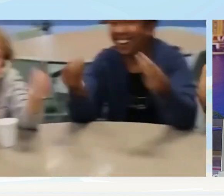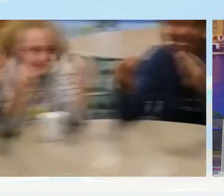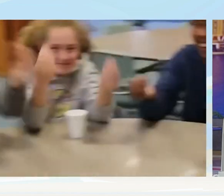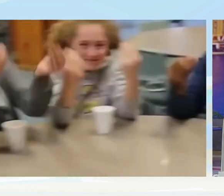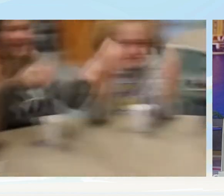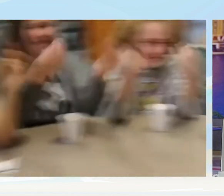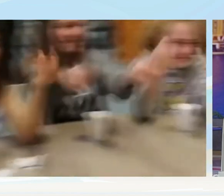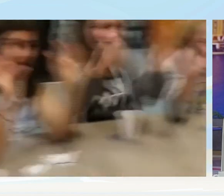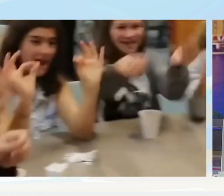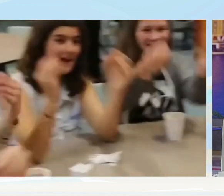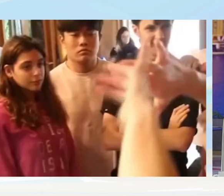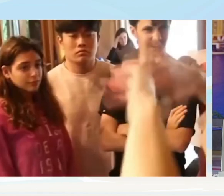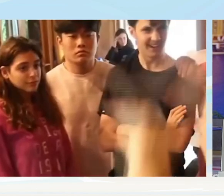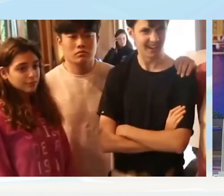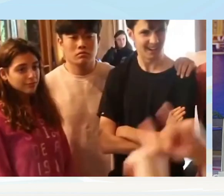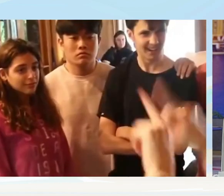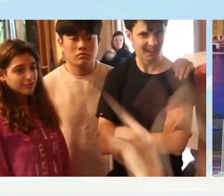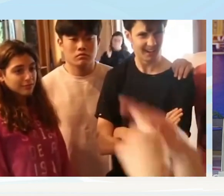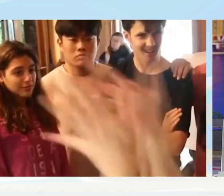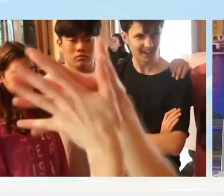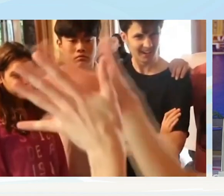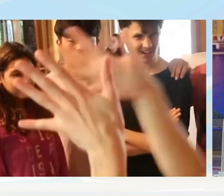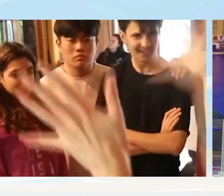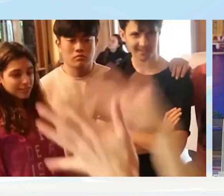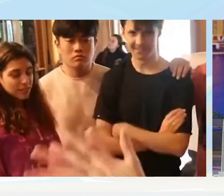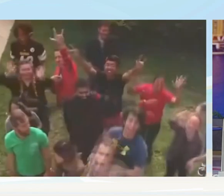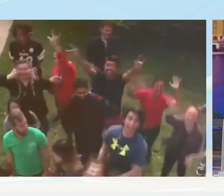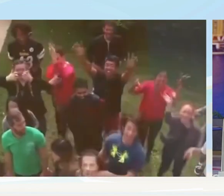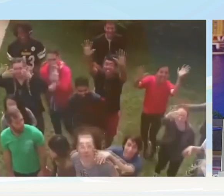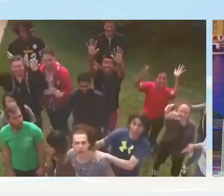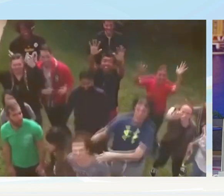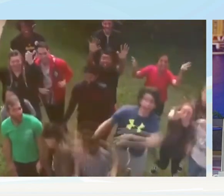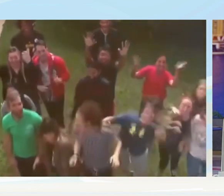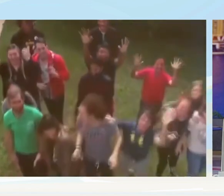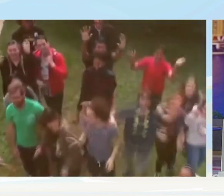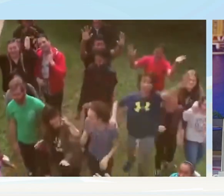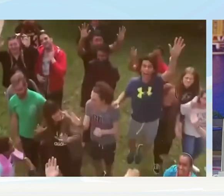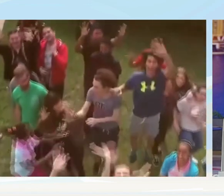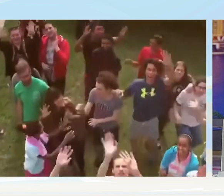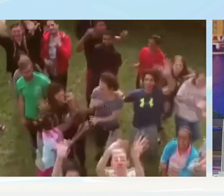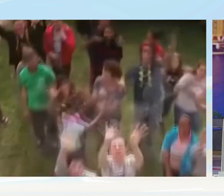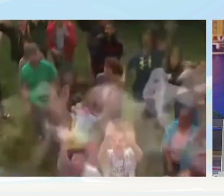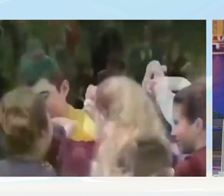حد من دوله اجنبيه بيبقى الفائد هي لغه الاشاره الامريكيه.